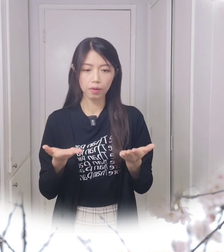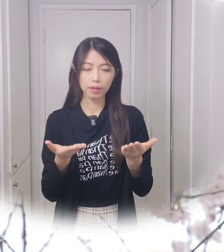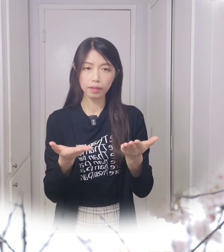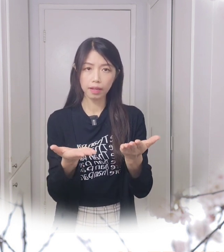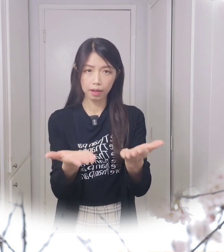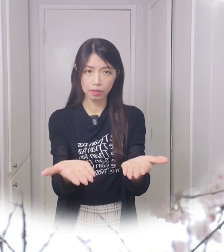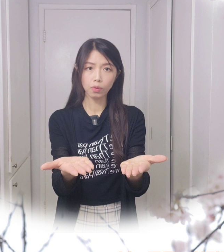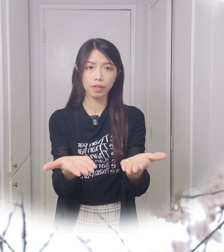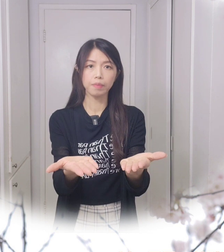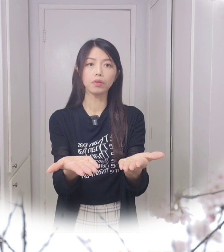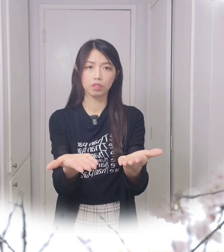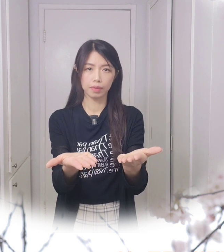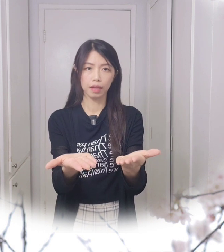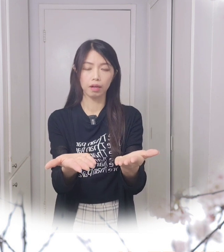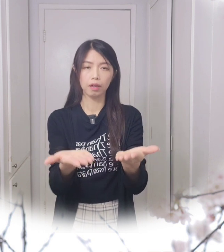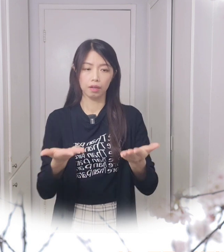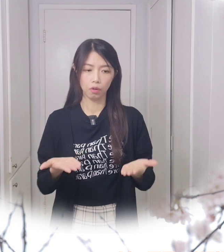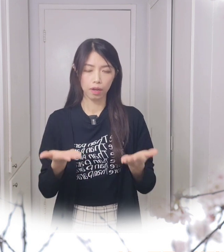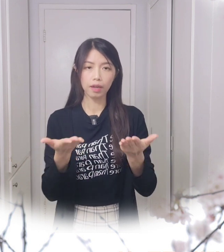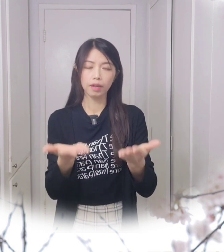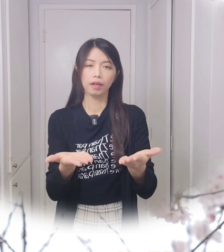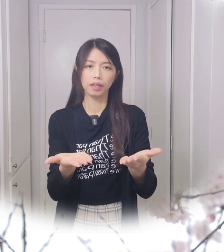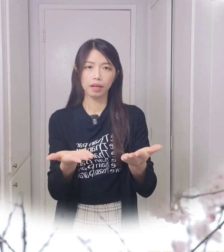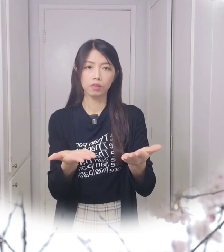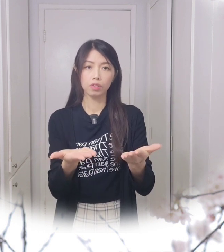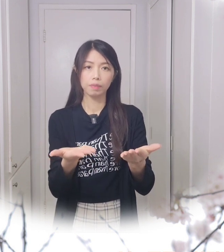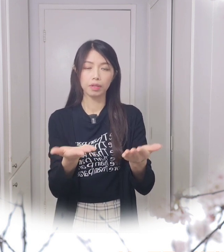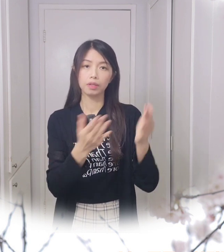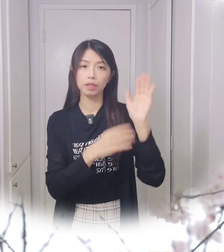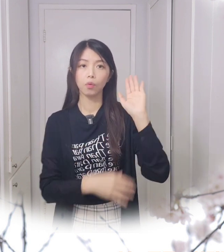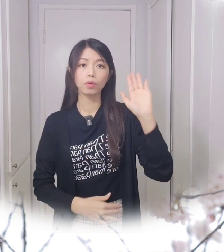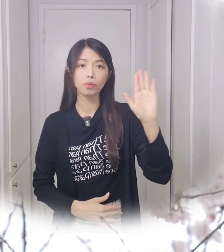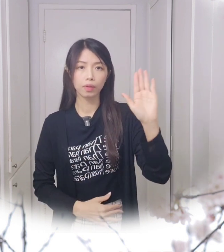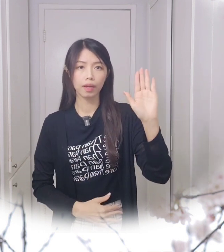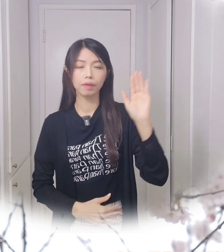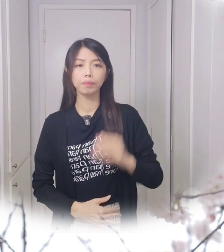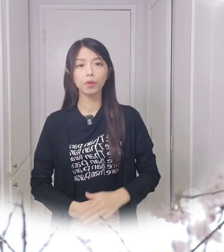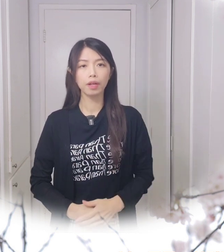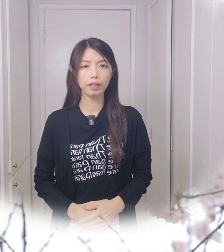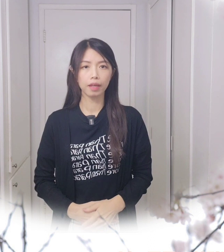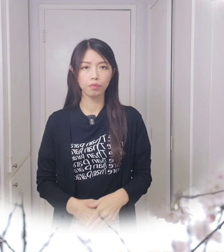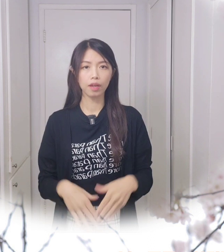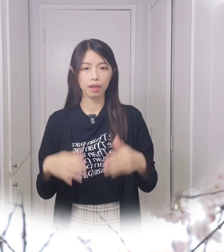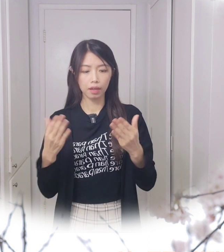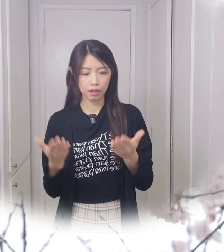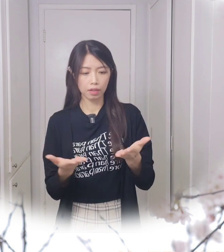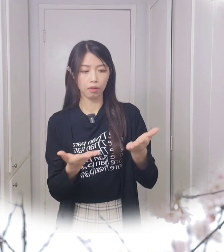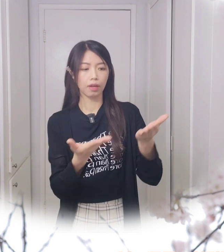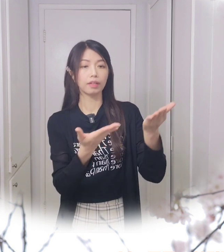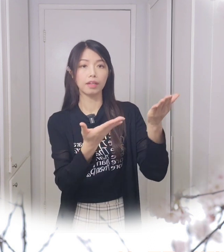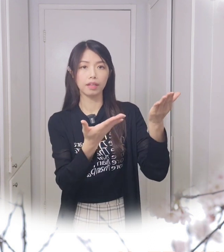쪽에서 상대한테 이렇게 손을 내밀어 주시면 돼요. 이렇게 근데 제가 주님을 이 오른쪽에 표현을 했기 때문에